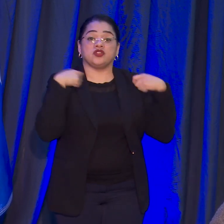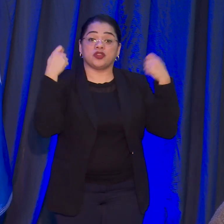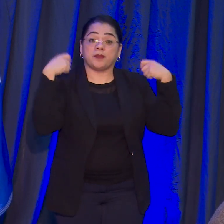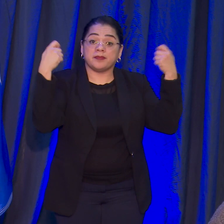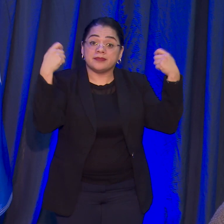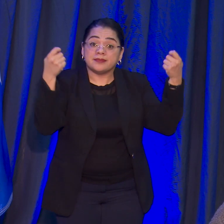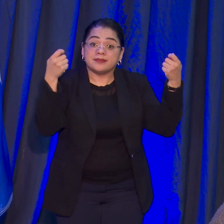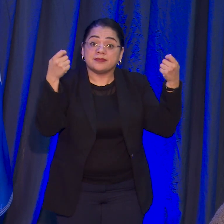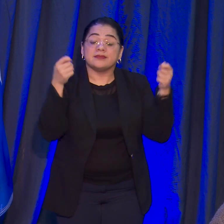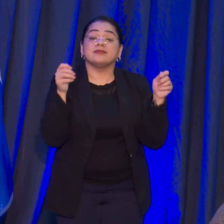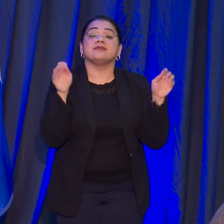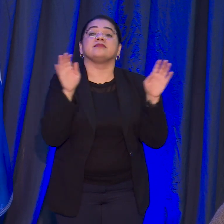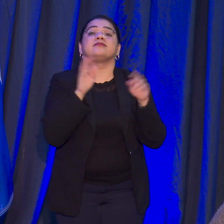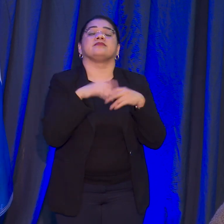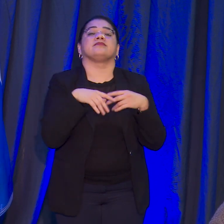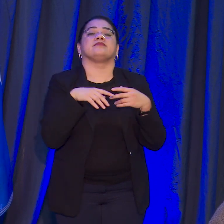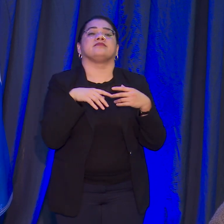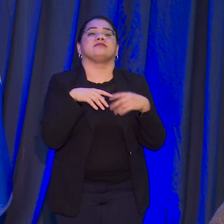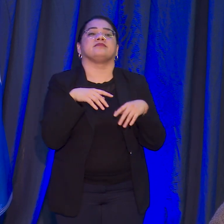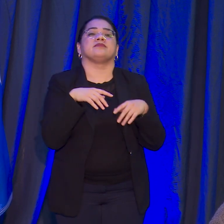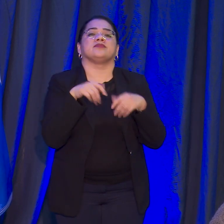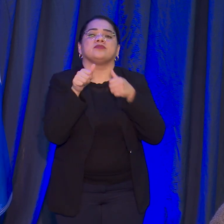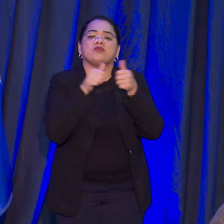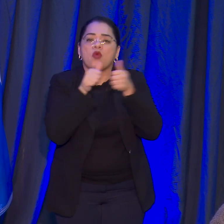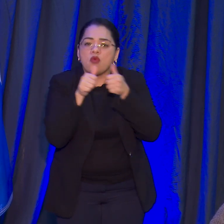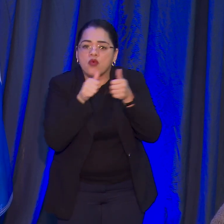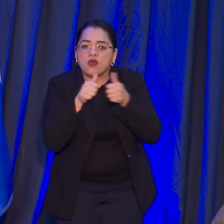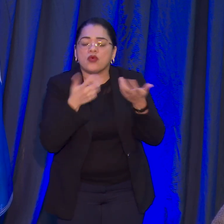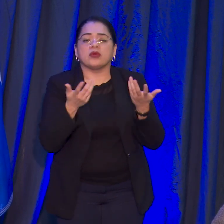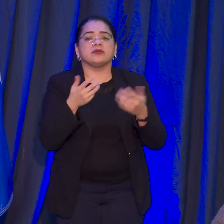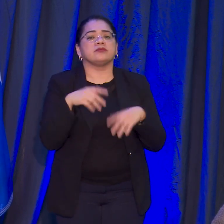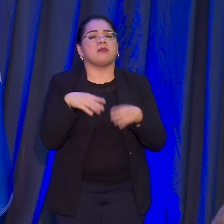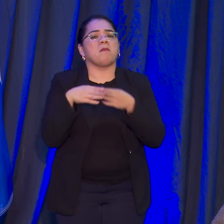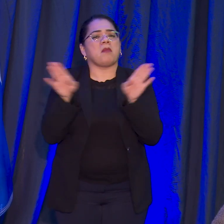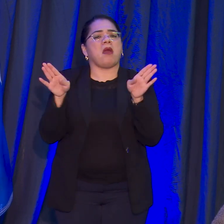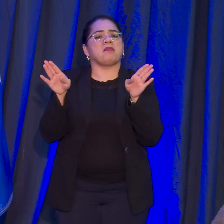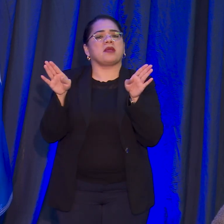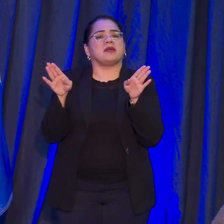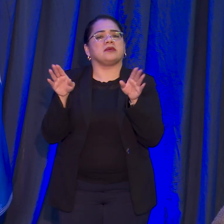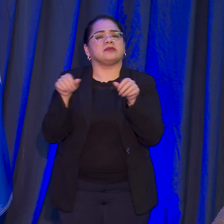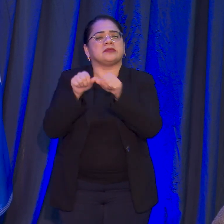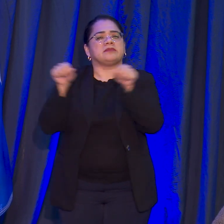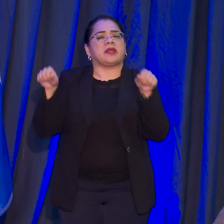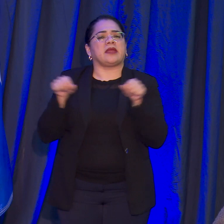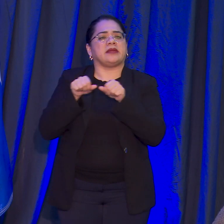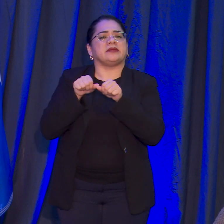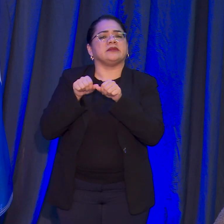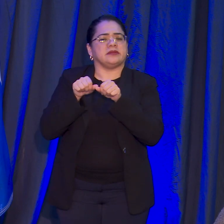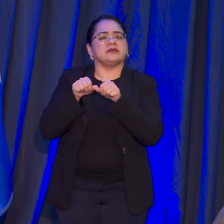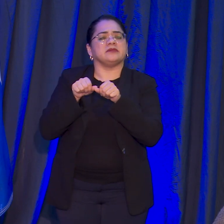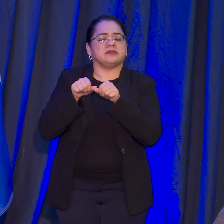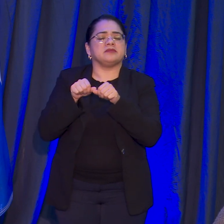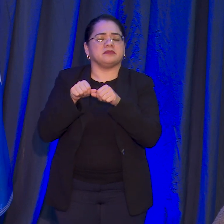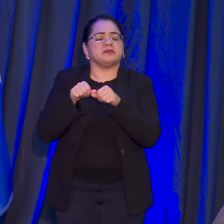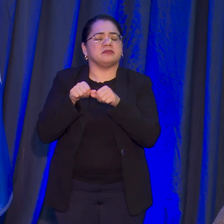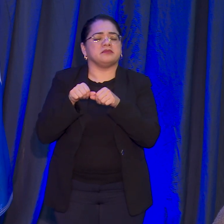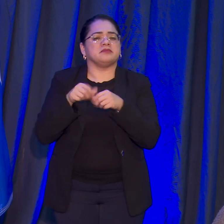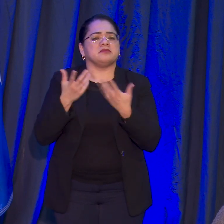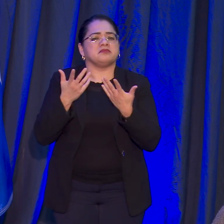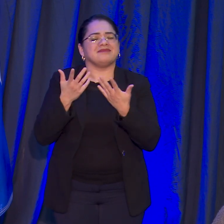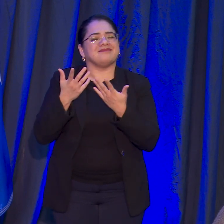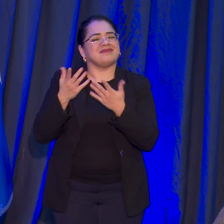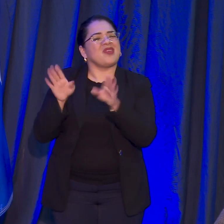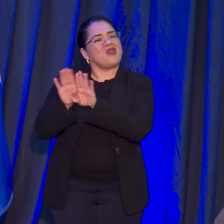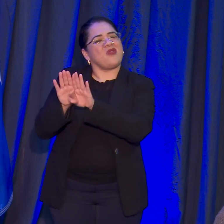gimnasios, al igual que lugares más públicos para asegurarnos que las personas se mantengan